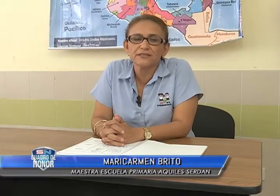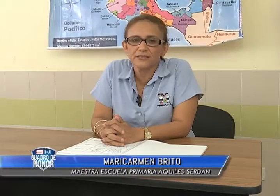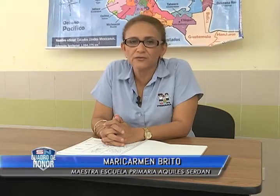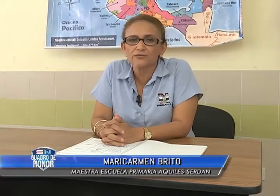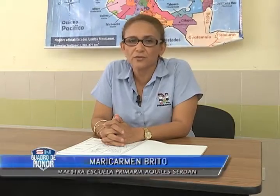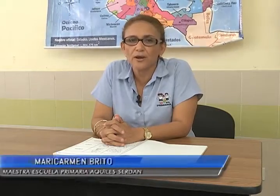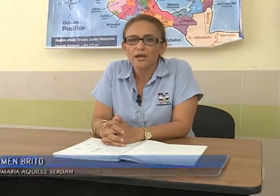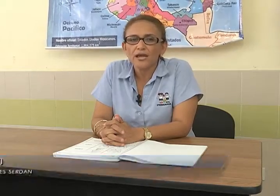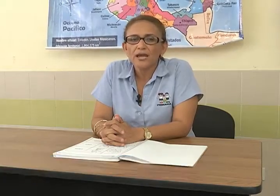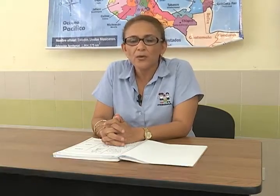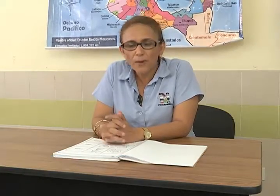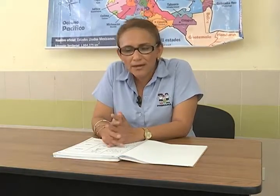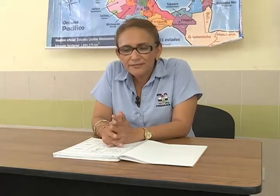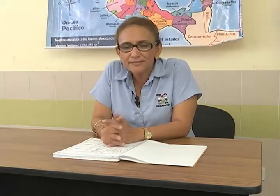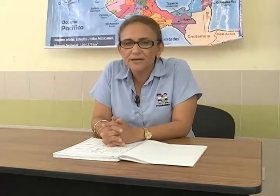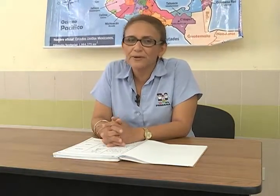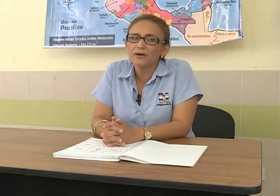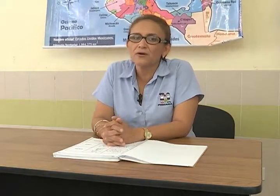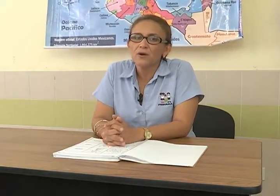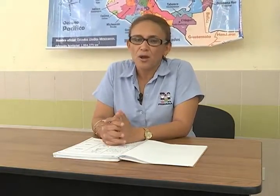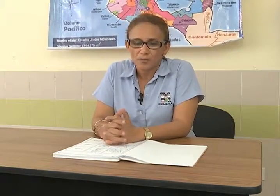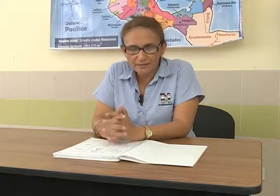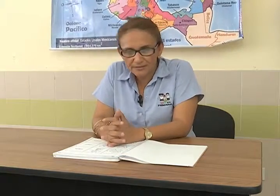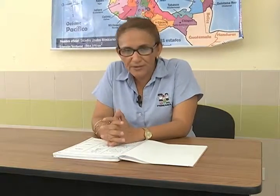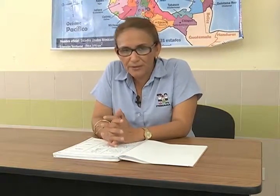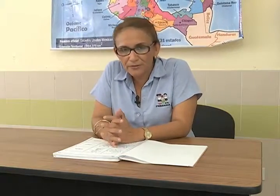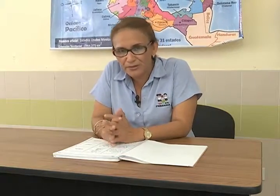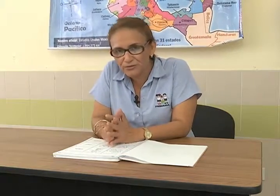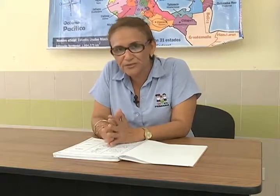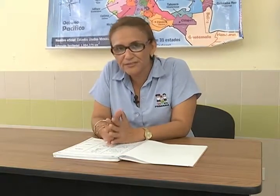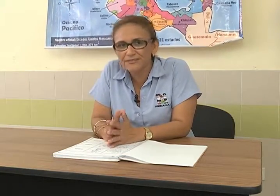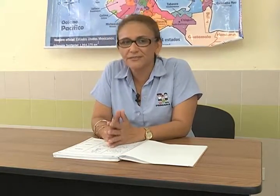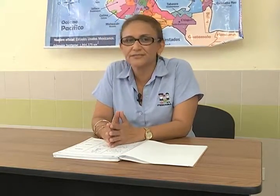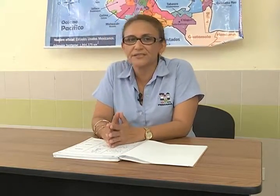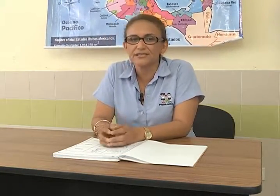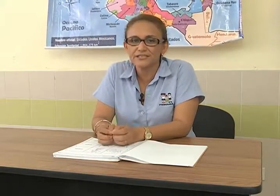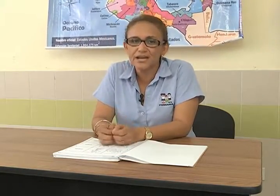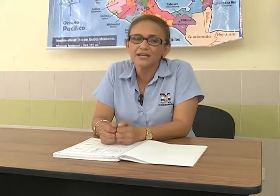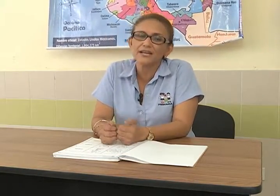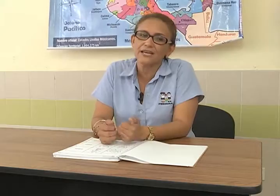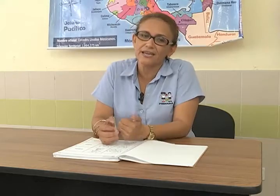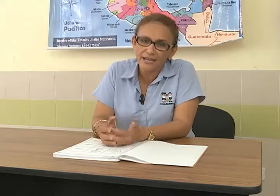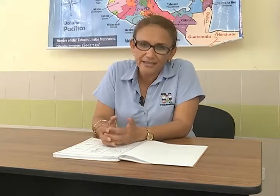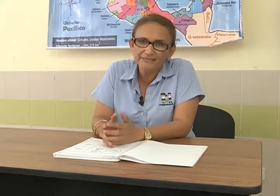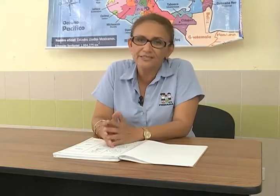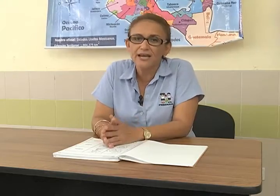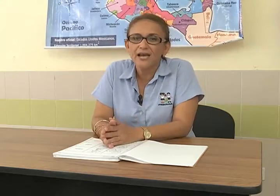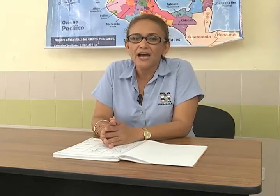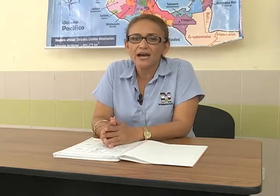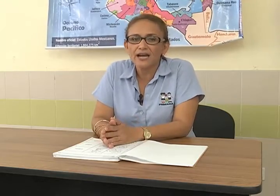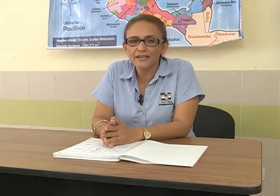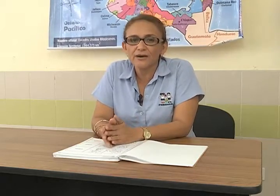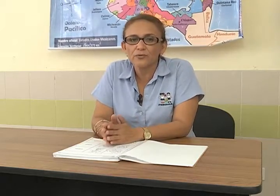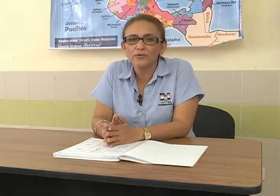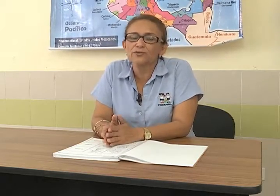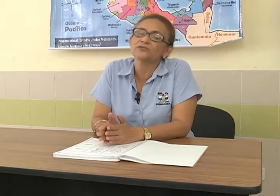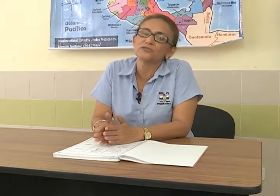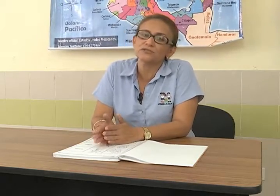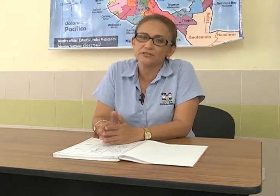tratados igual. ¿Cuál es el trabajo? Pues el trabajo del docente es ese, echarle el extra a cada uno de los niños que